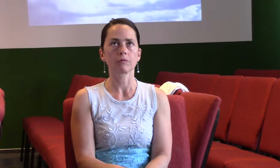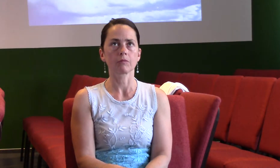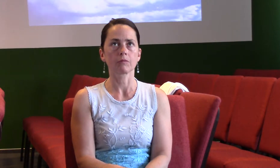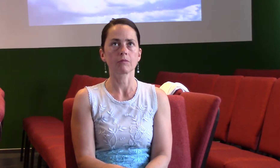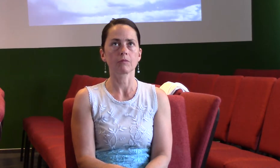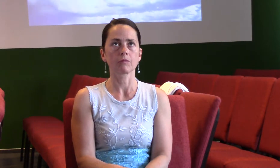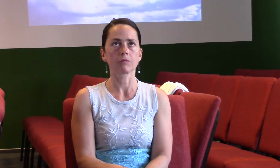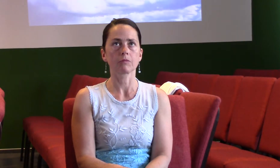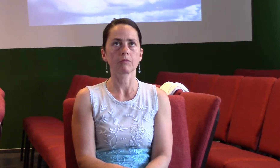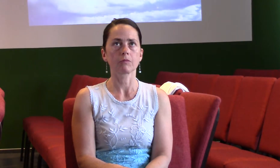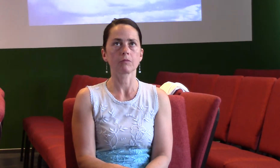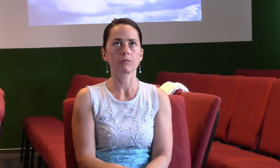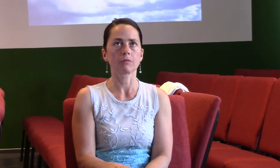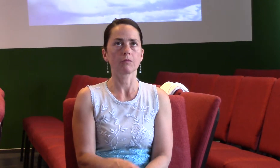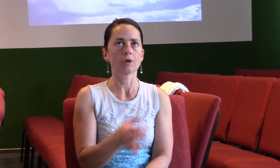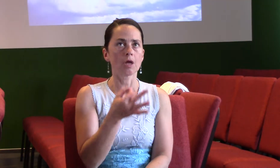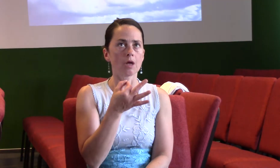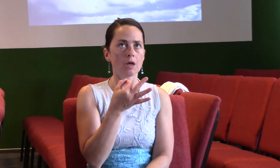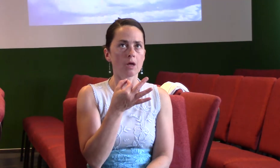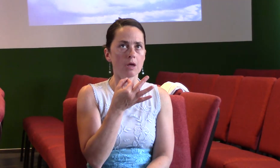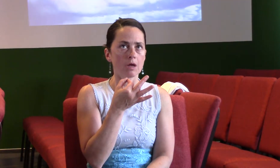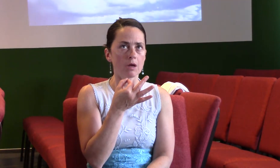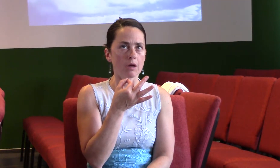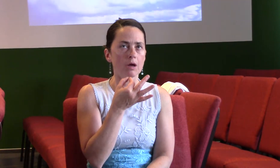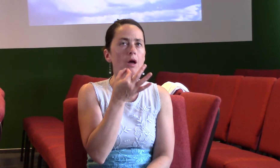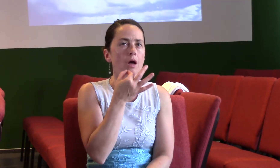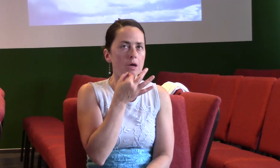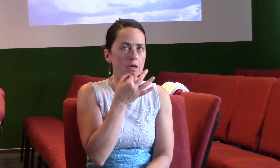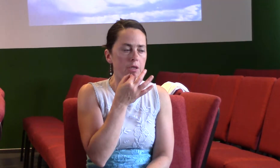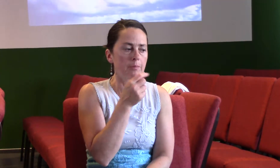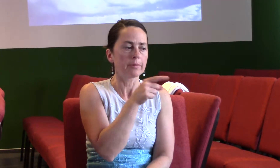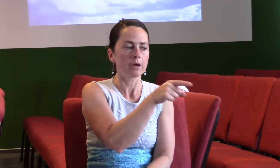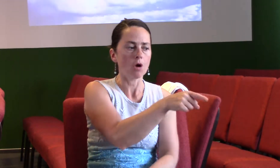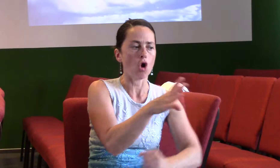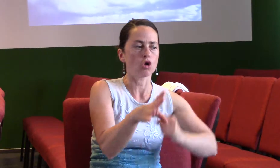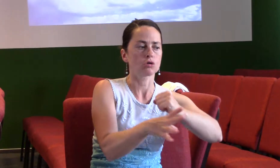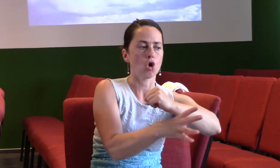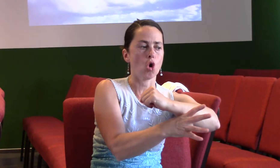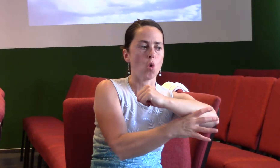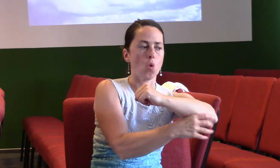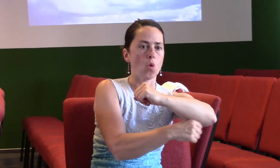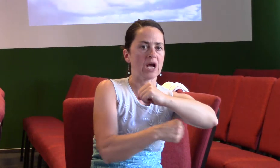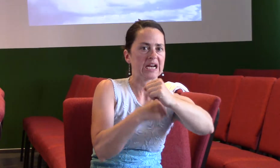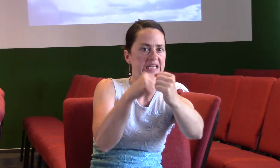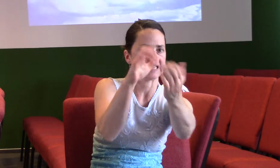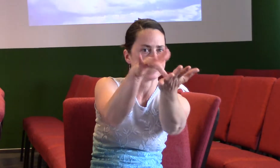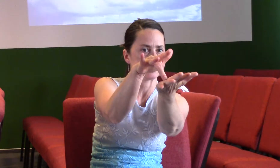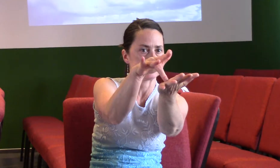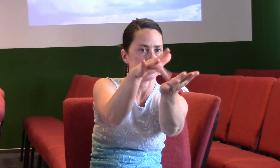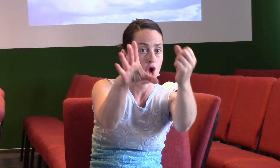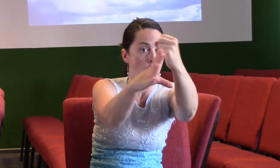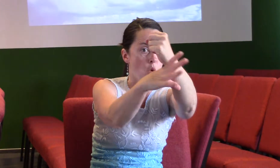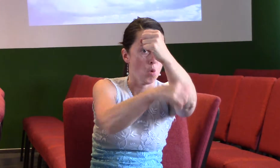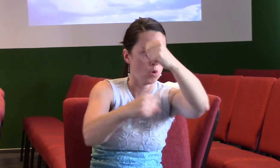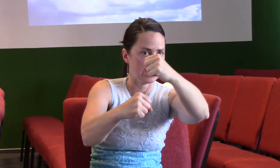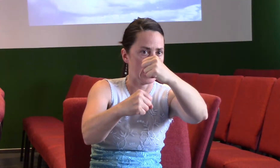víry byl ukraden. Znovu to opakuju, je to opravdu závažná zkouška, ale my ji